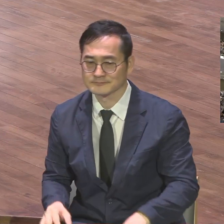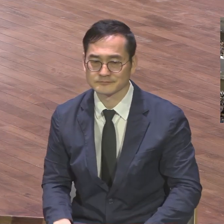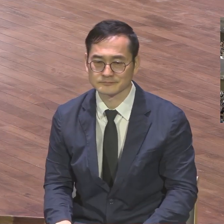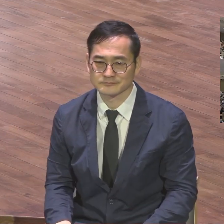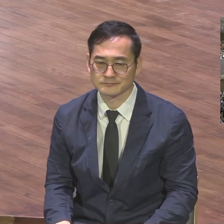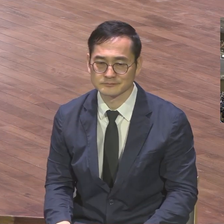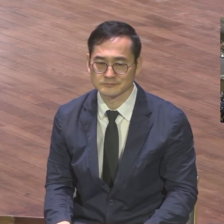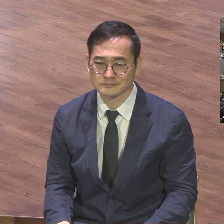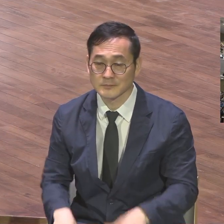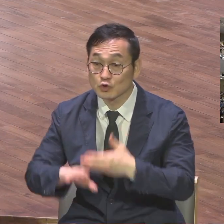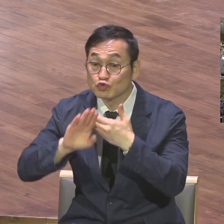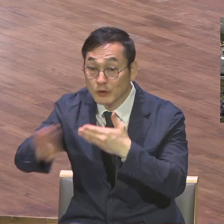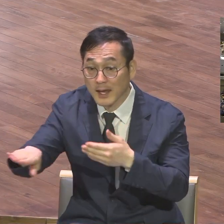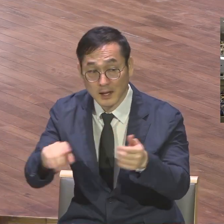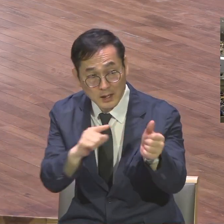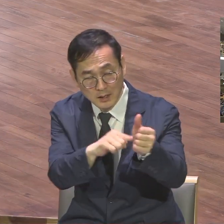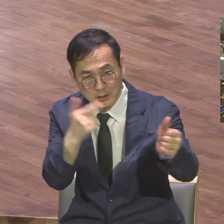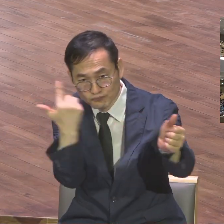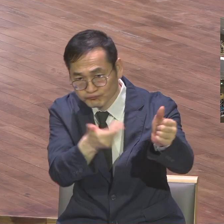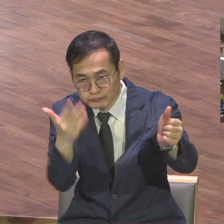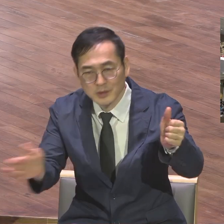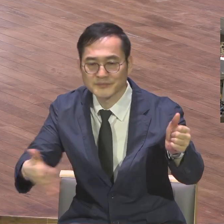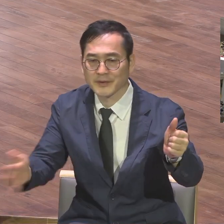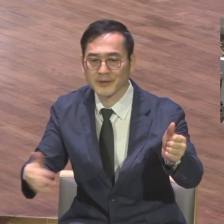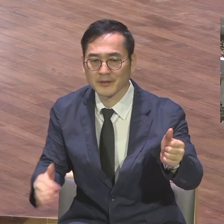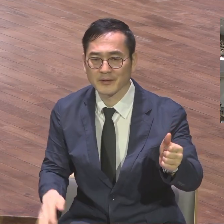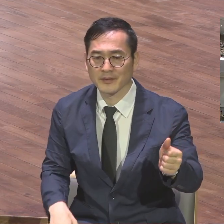감히 묻는 자가 없더라.